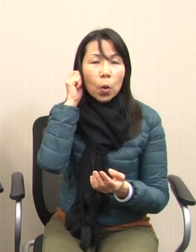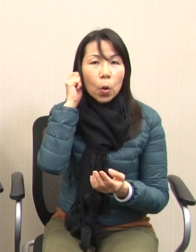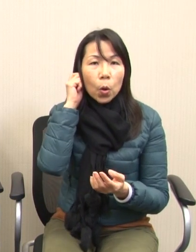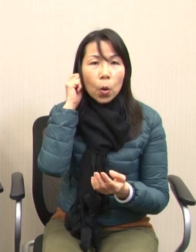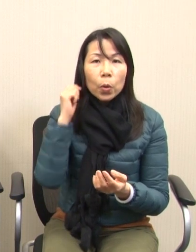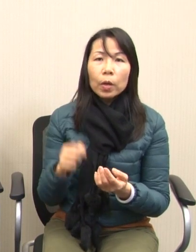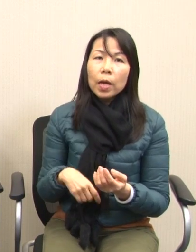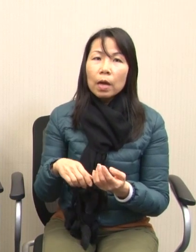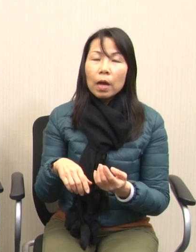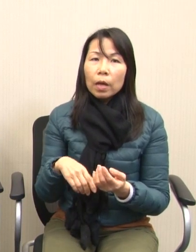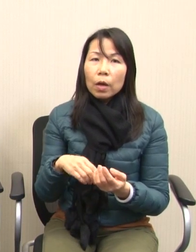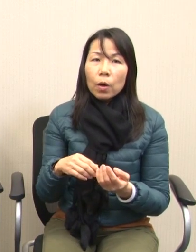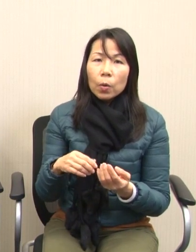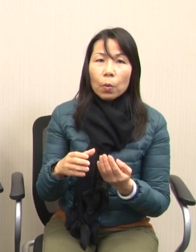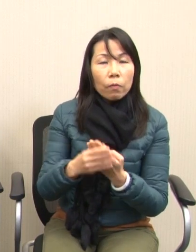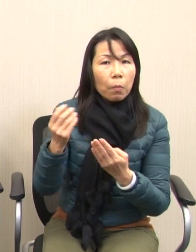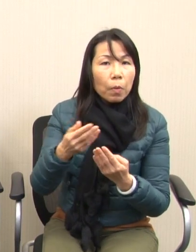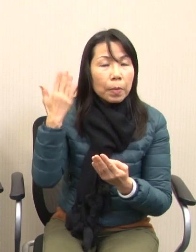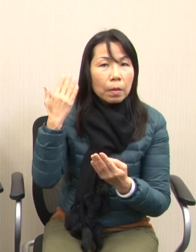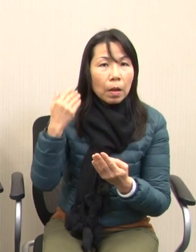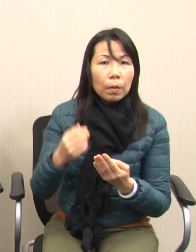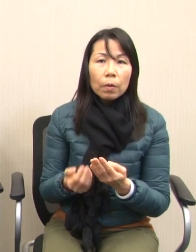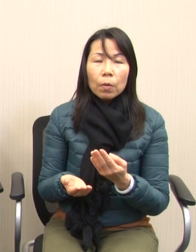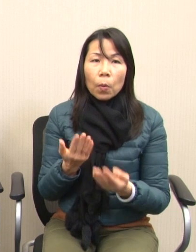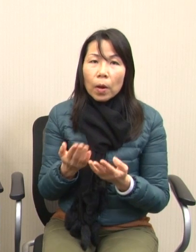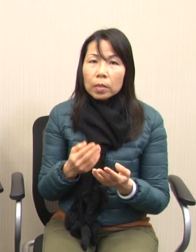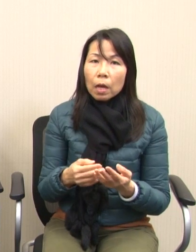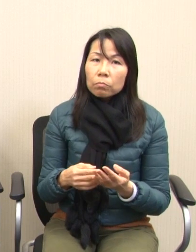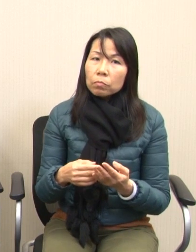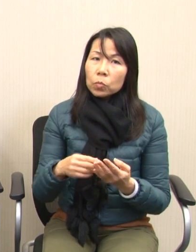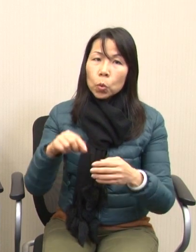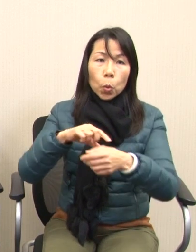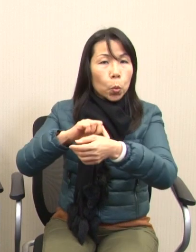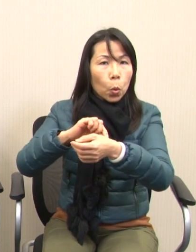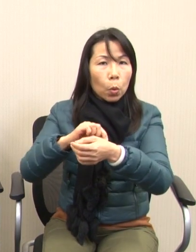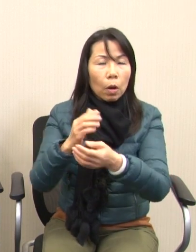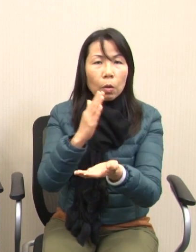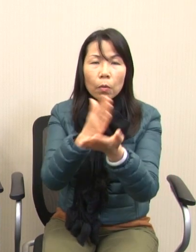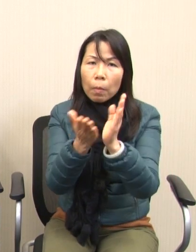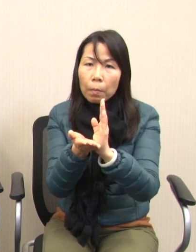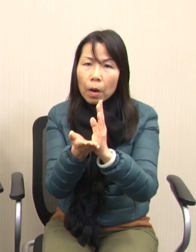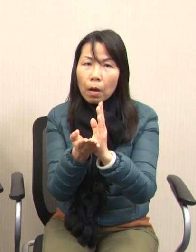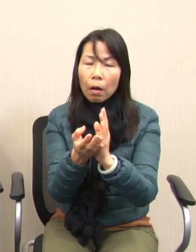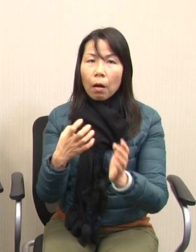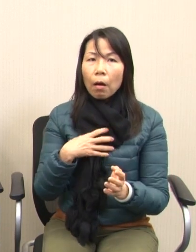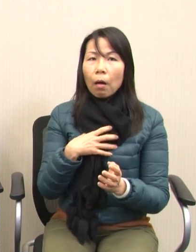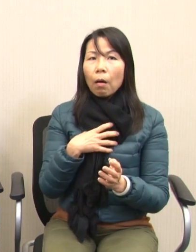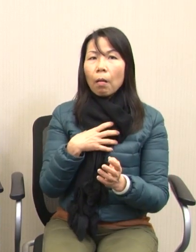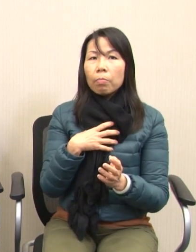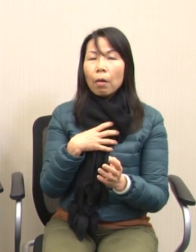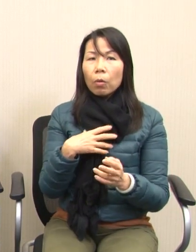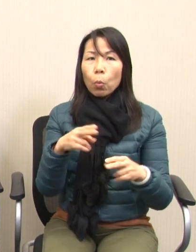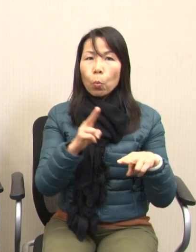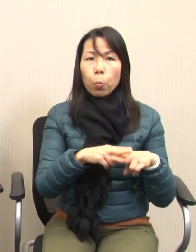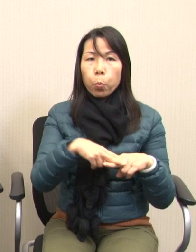曾玉成玩一份，這麼有競爭性呢？我看如果習近平仍然是清醒的話，仍然都覺得希望整個選